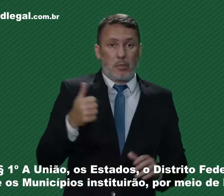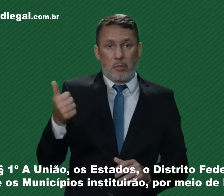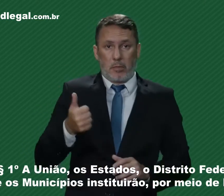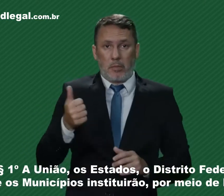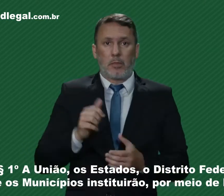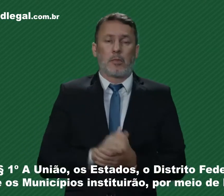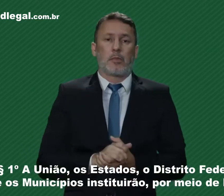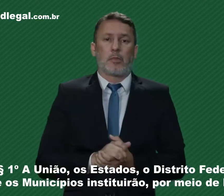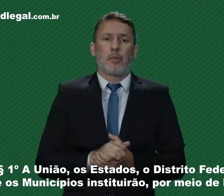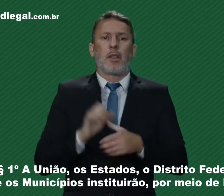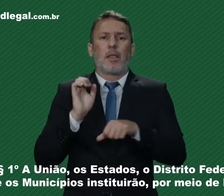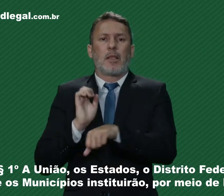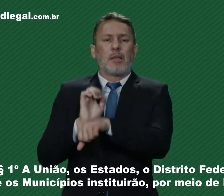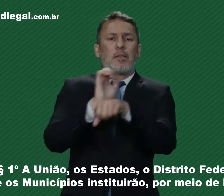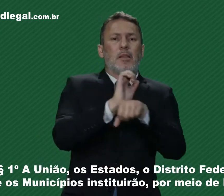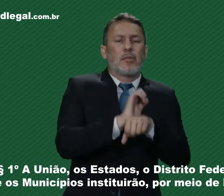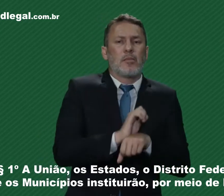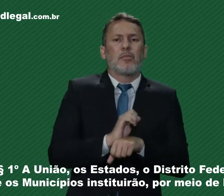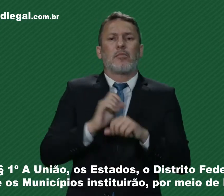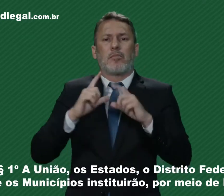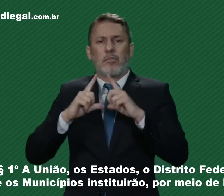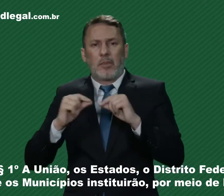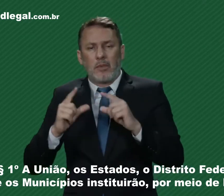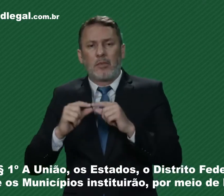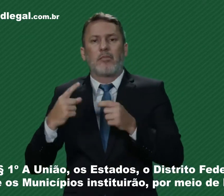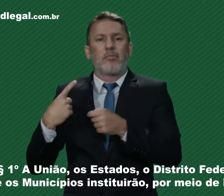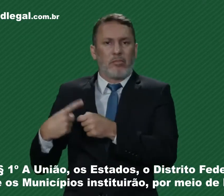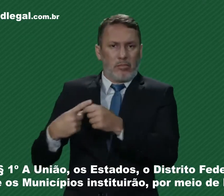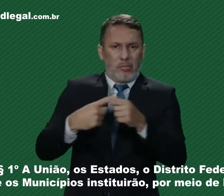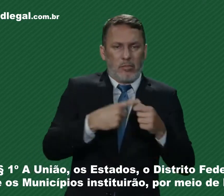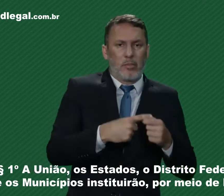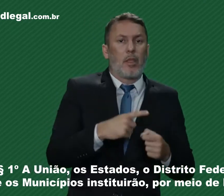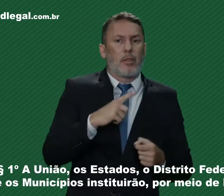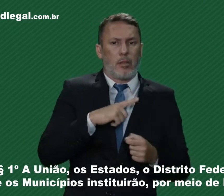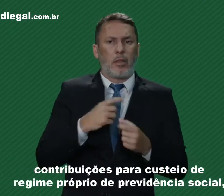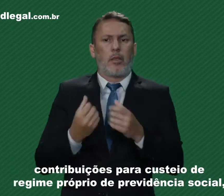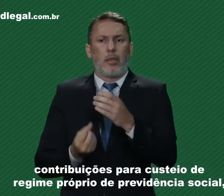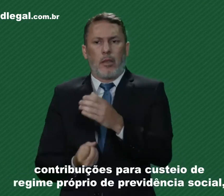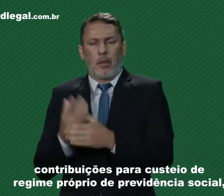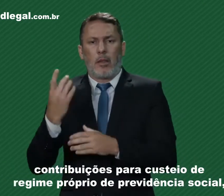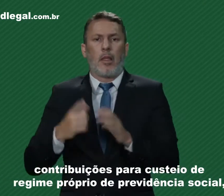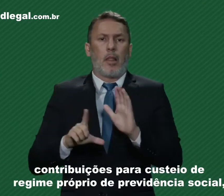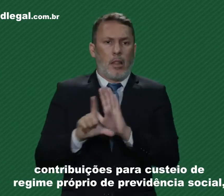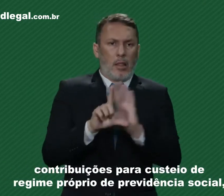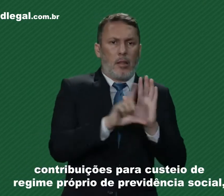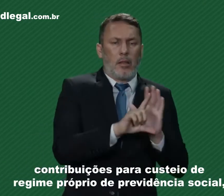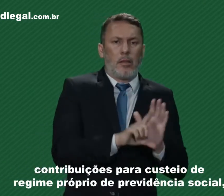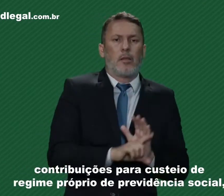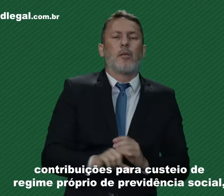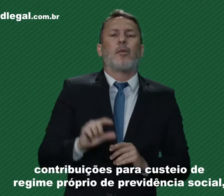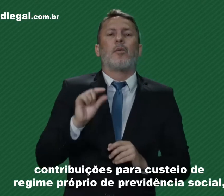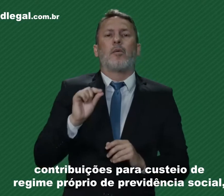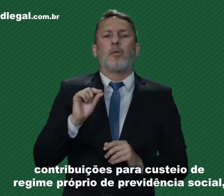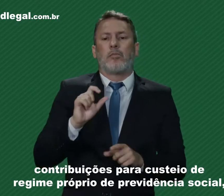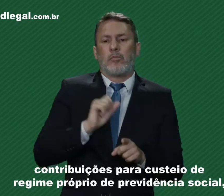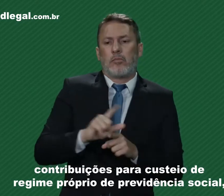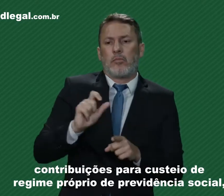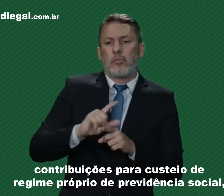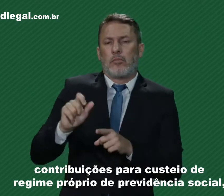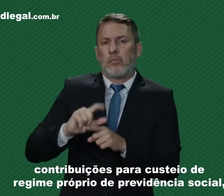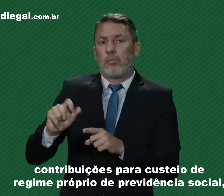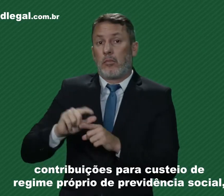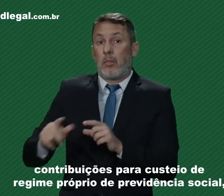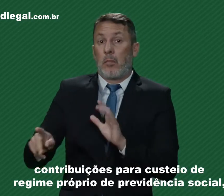os Estados, o Distrito Federal e os municípios instituirão, por meio de lei, contribuições para custeio do regime próprio